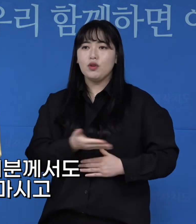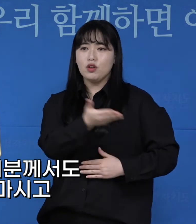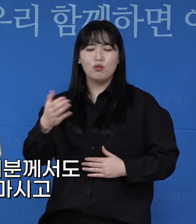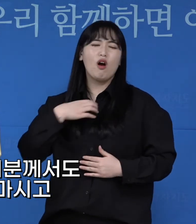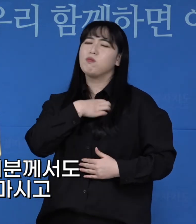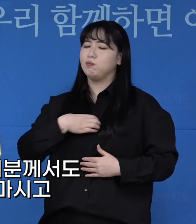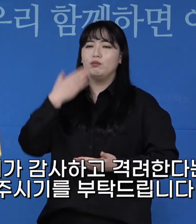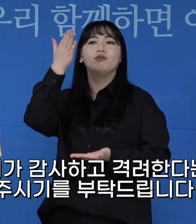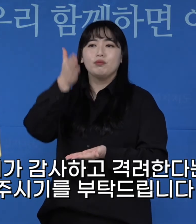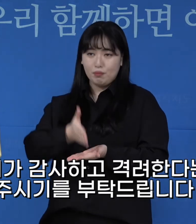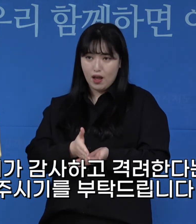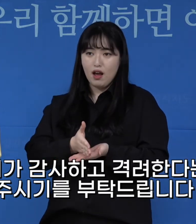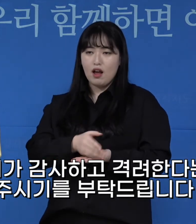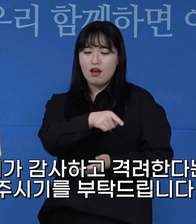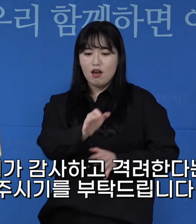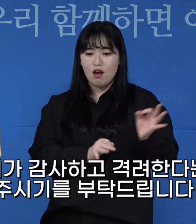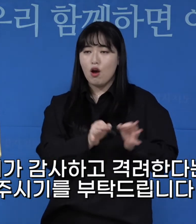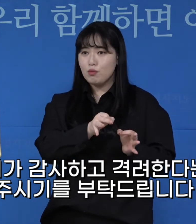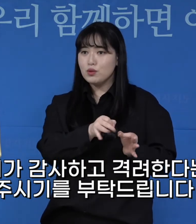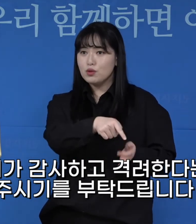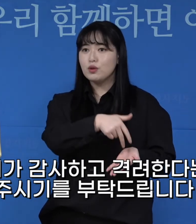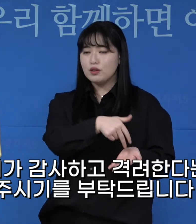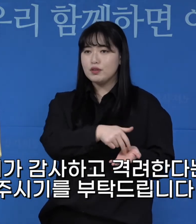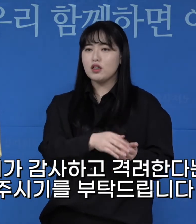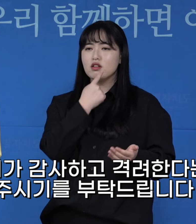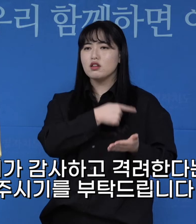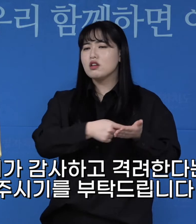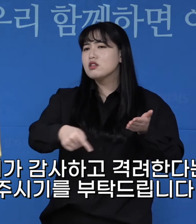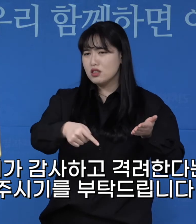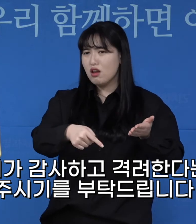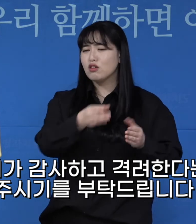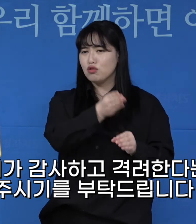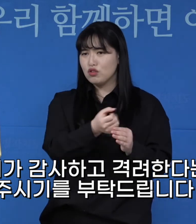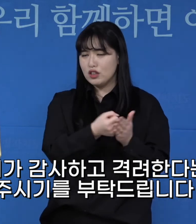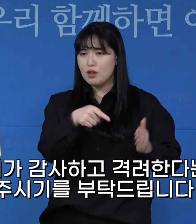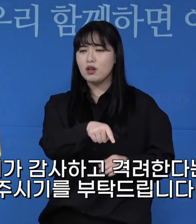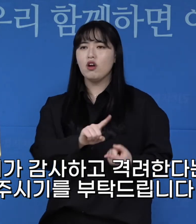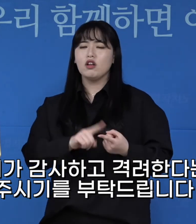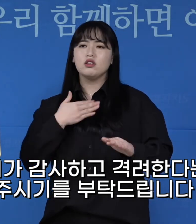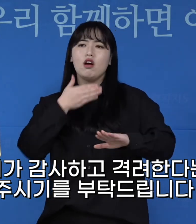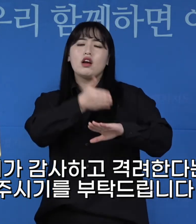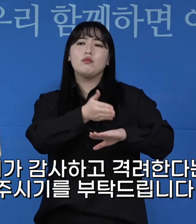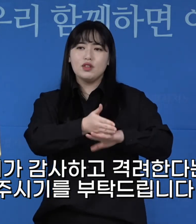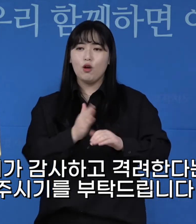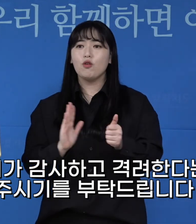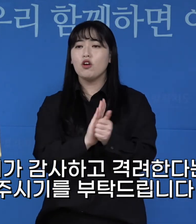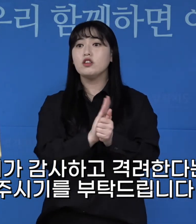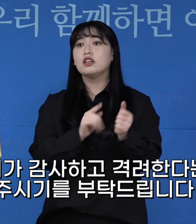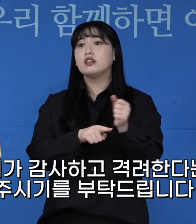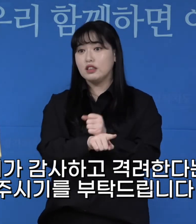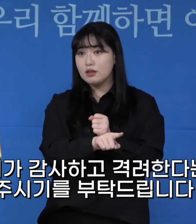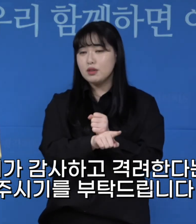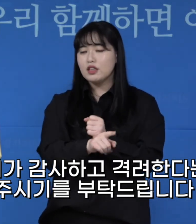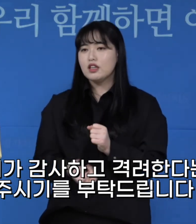걱정은 하지 마시고 이 업소들의 희생을 우리가 감사하고 격려한다는 의미에서